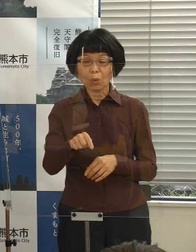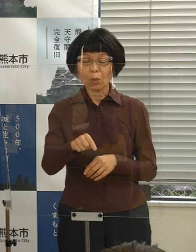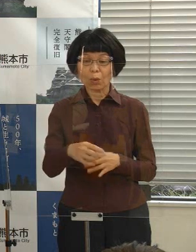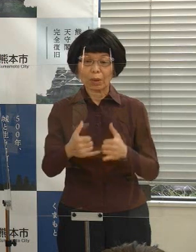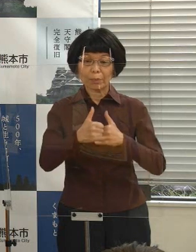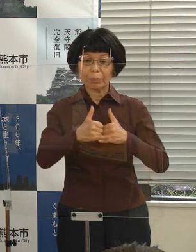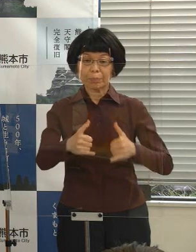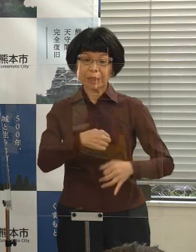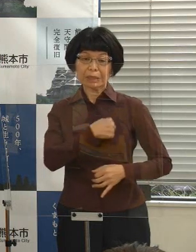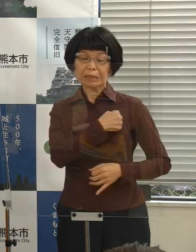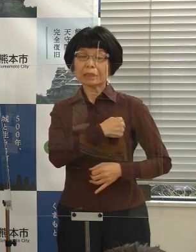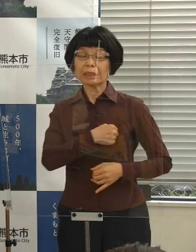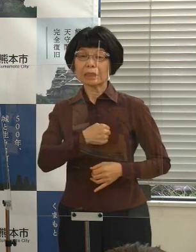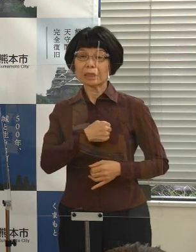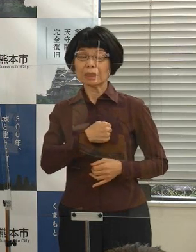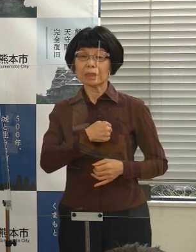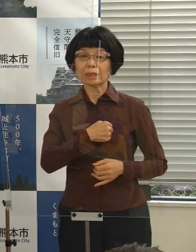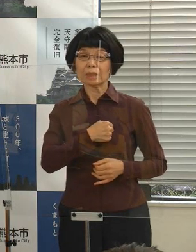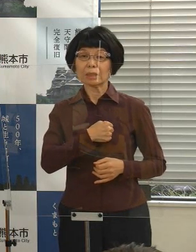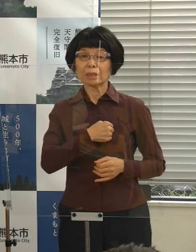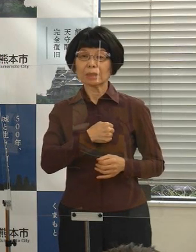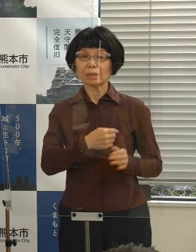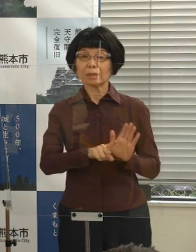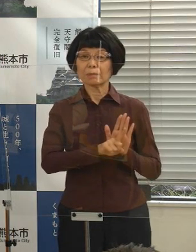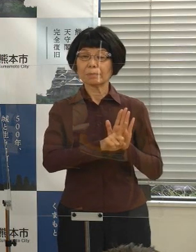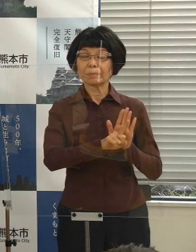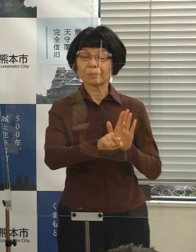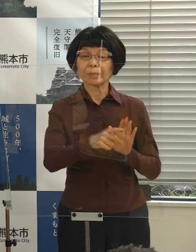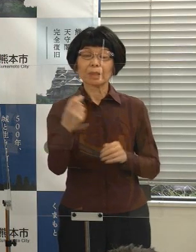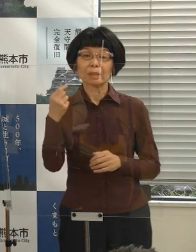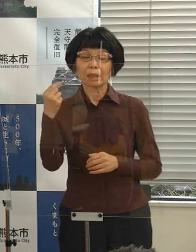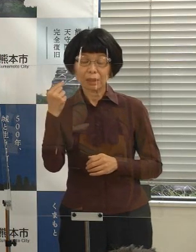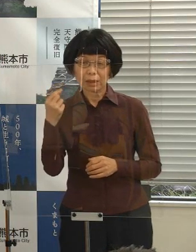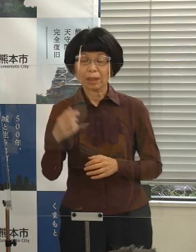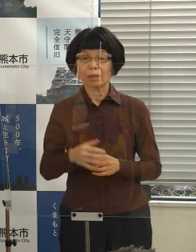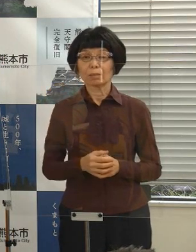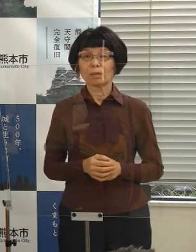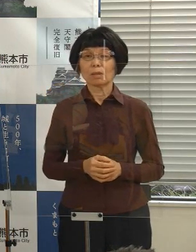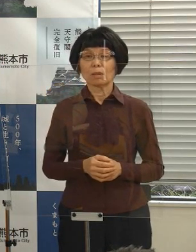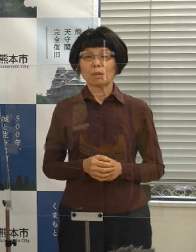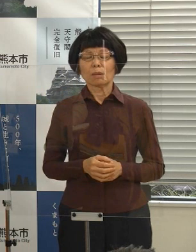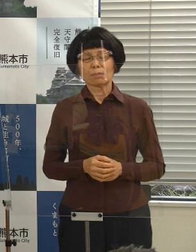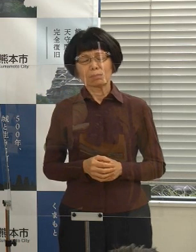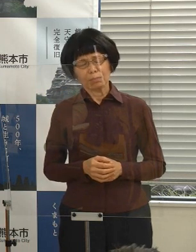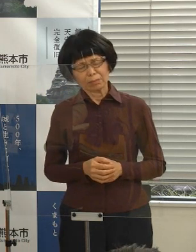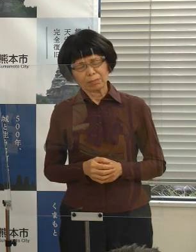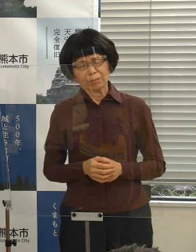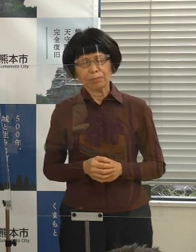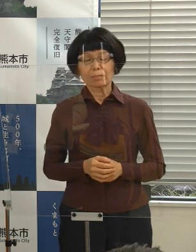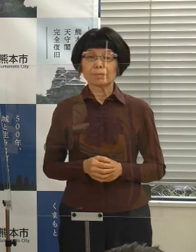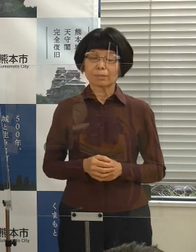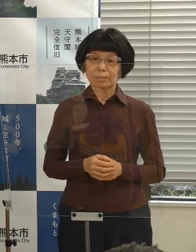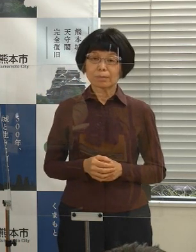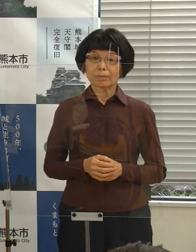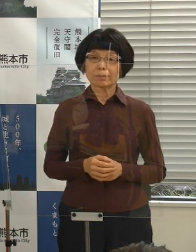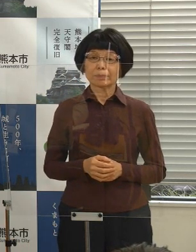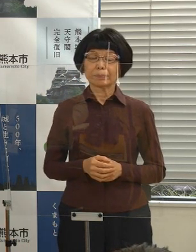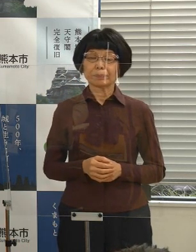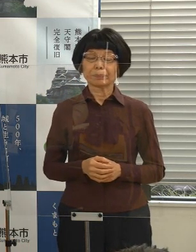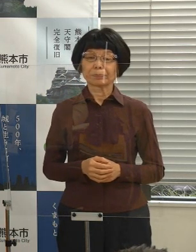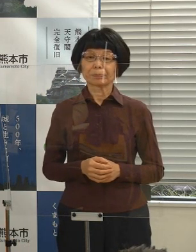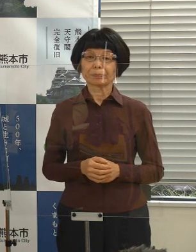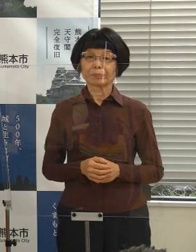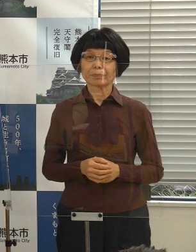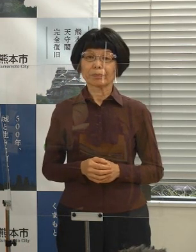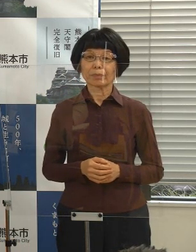主義をですね、まあ、ある意味ではですね、もうこれは歪めてしまうような事態だというような